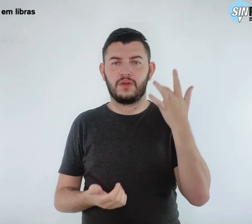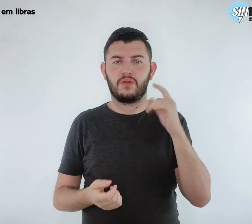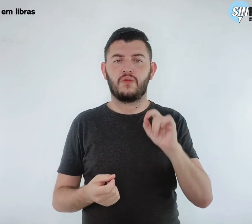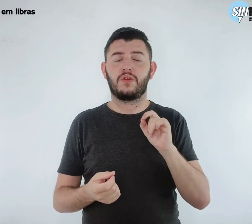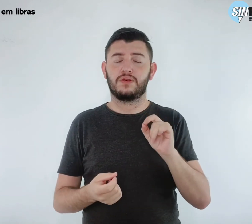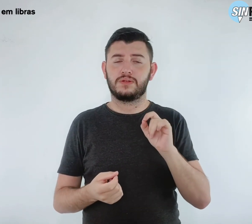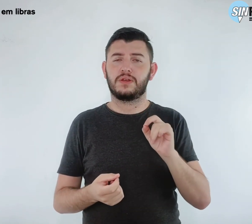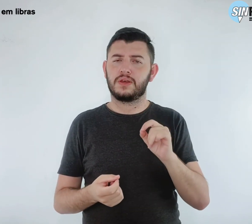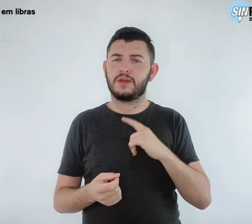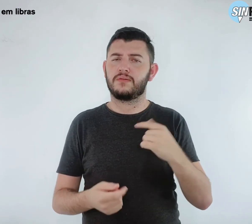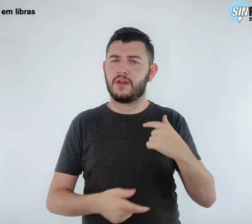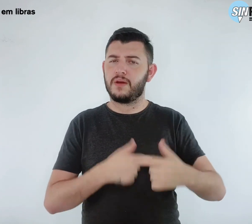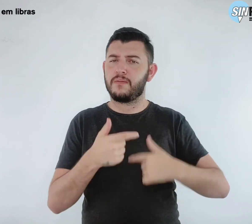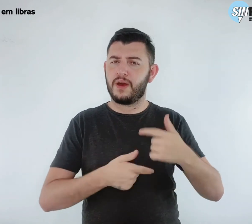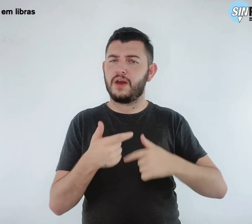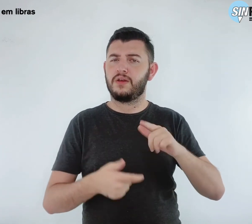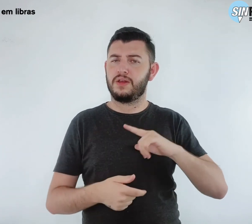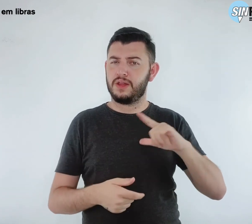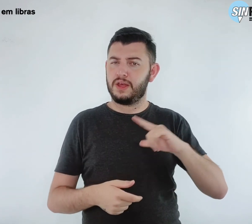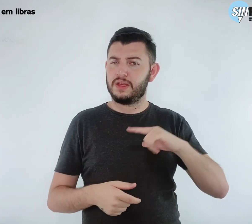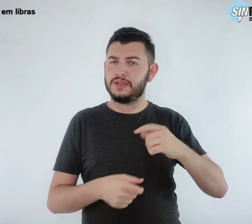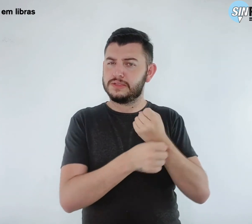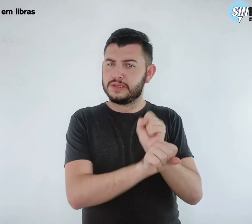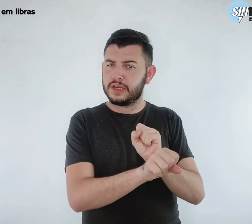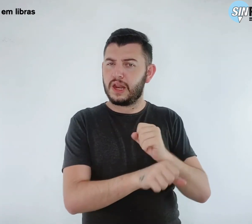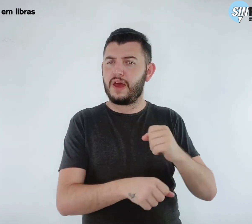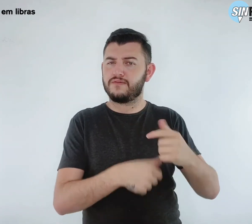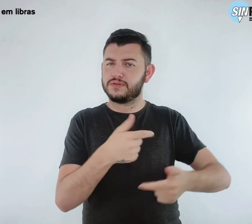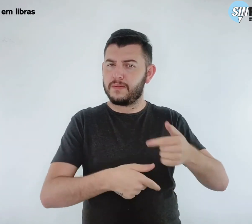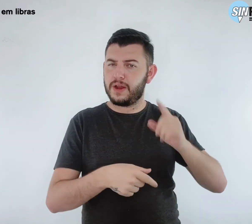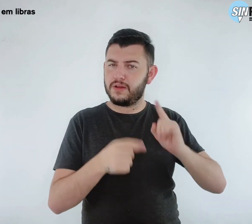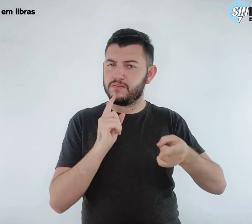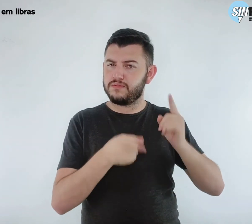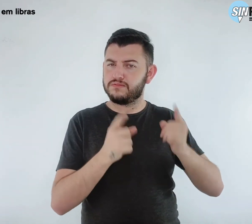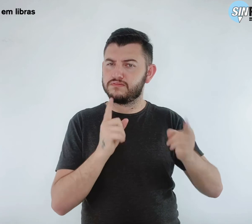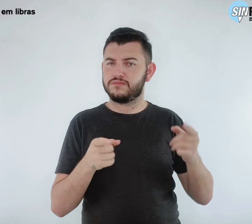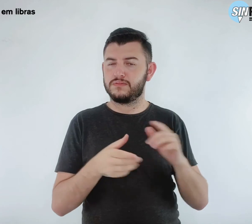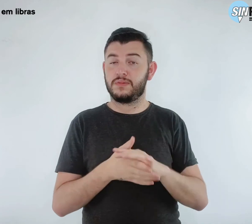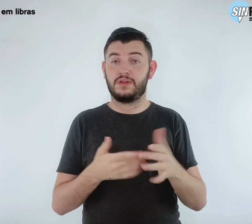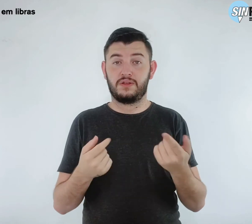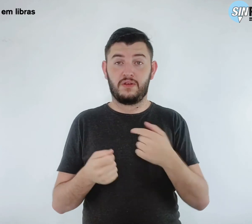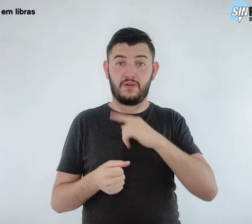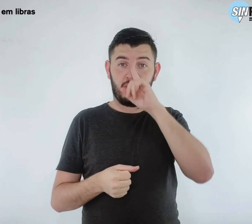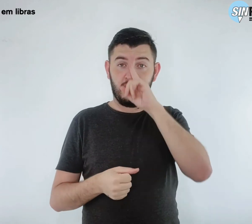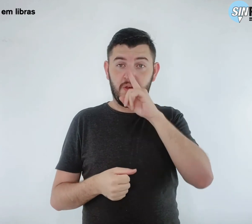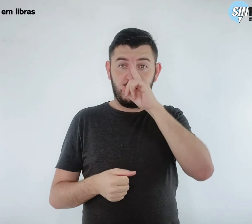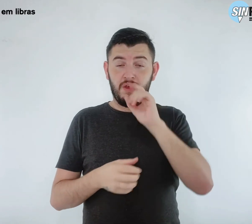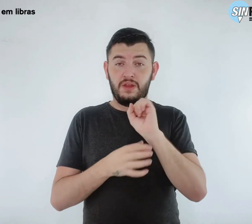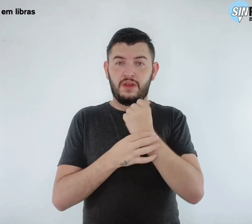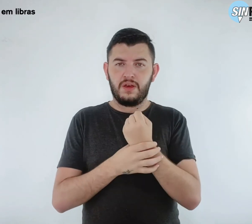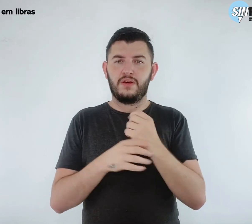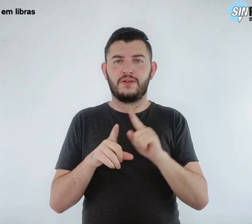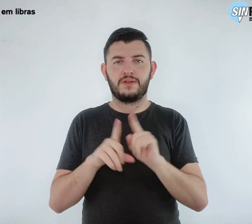e proprietários de escravizados? Perigo no tocante à segurança externa?